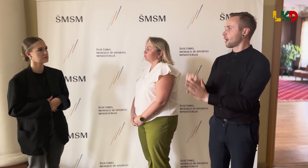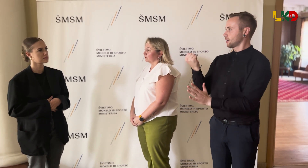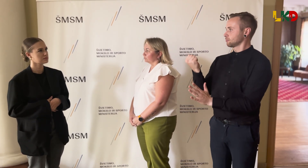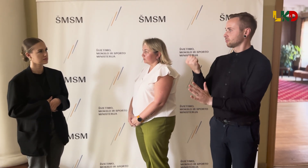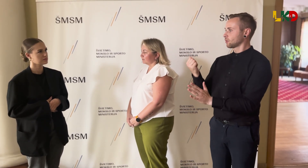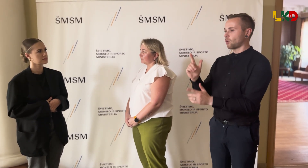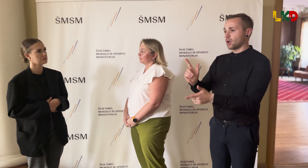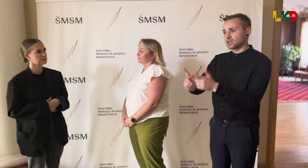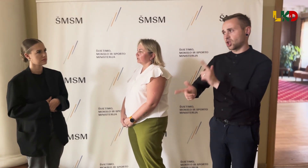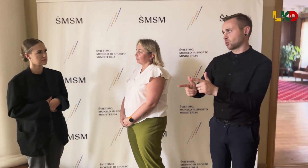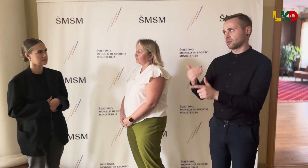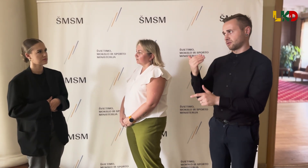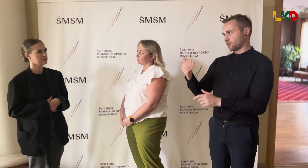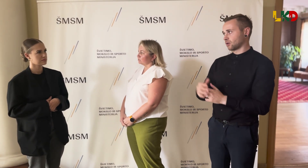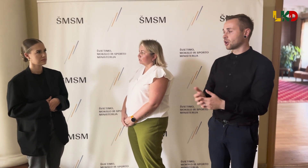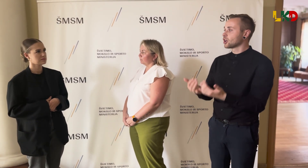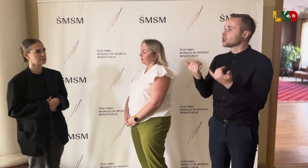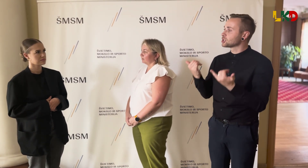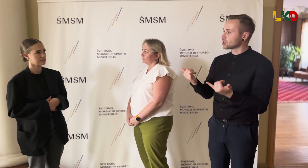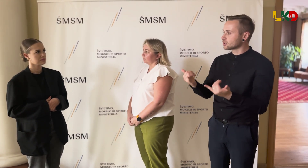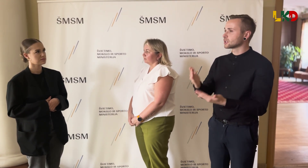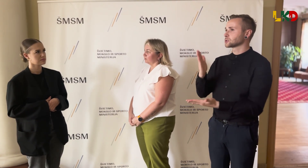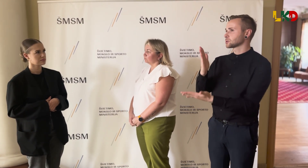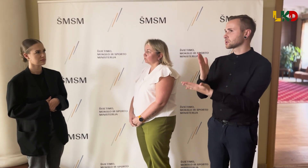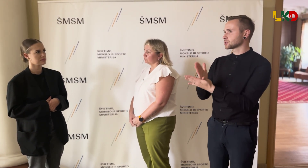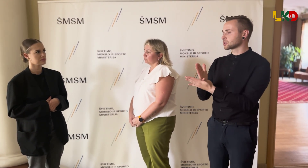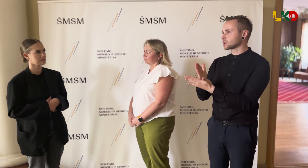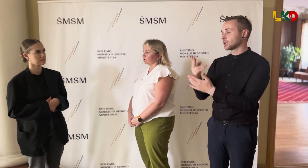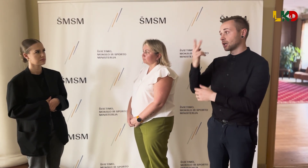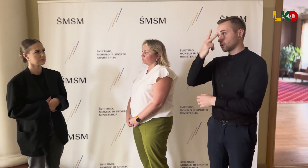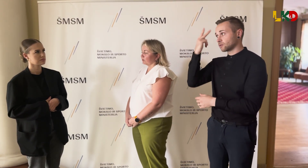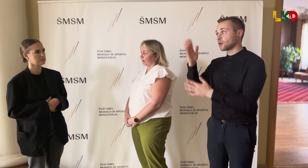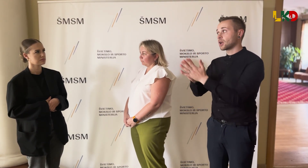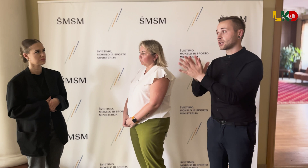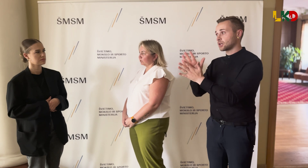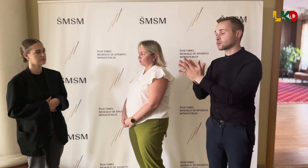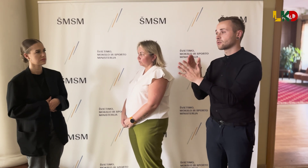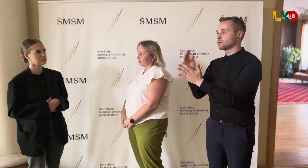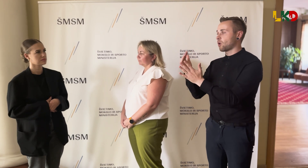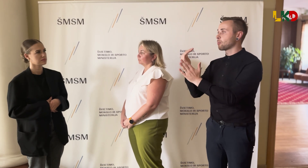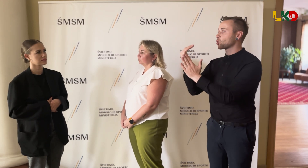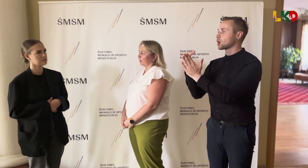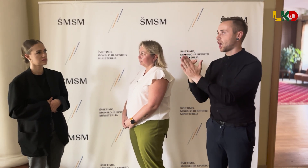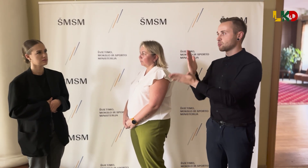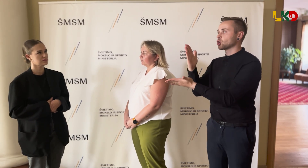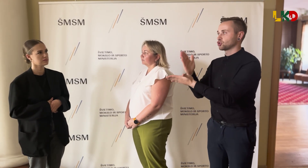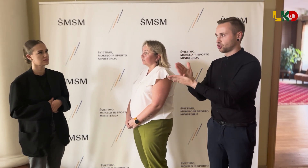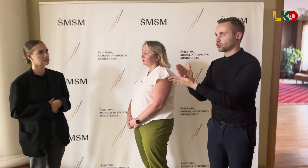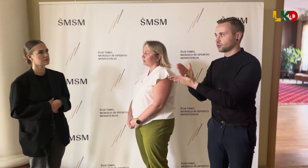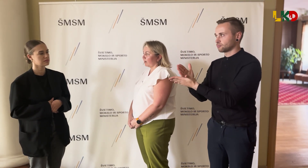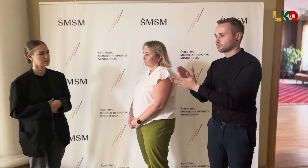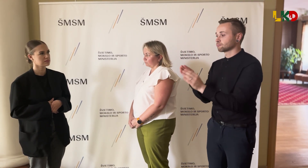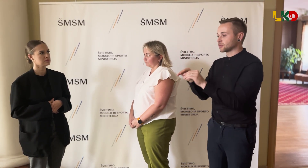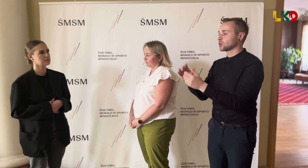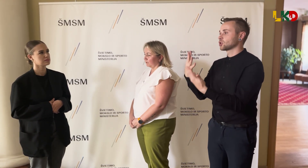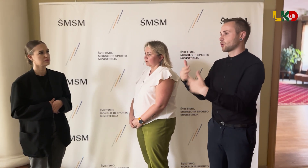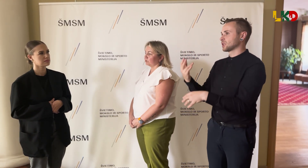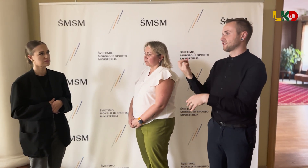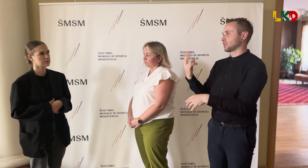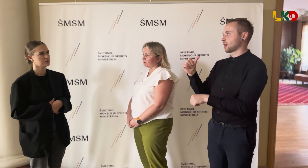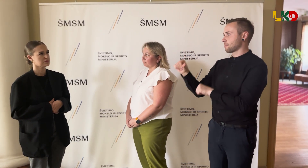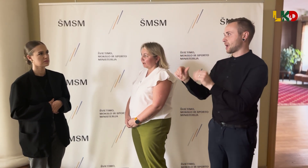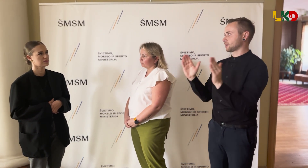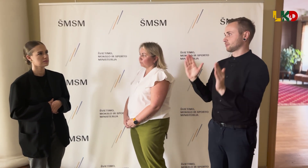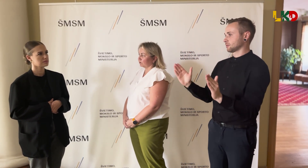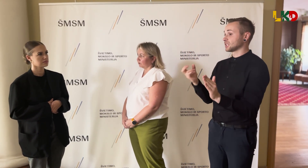yra natūralus. Šiai dienai mes turime lietuvių kalbos programą mokykloje, kuri apima 12 metų. Tai